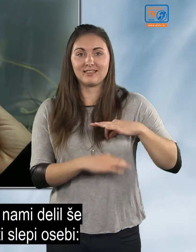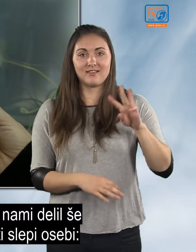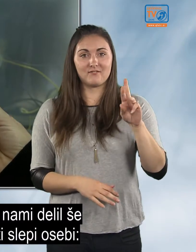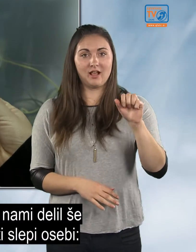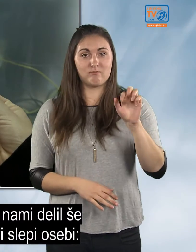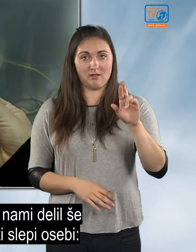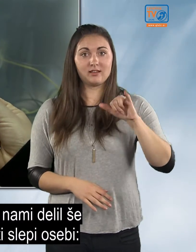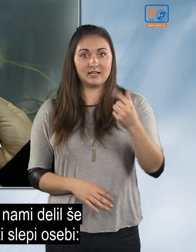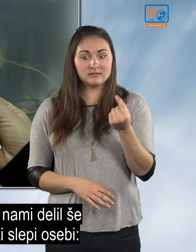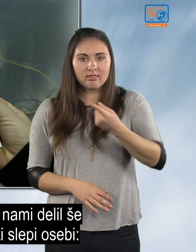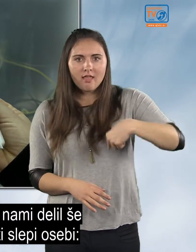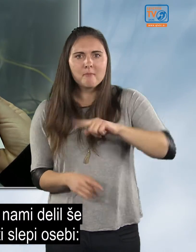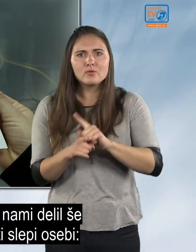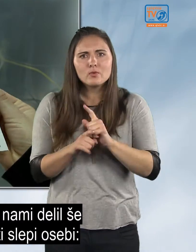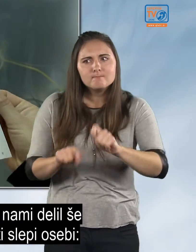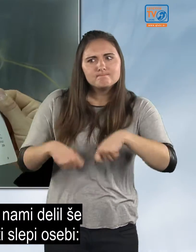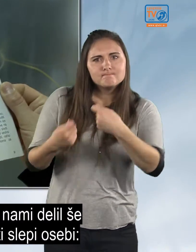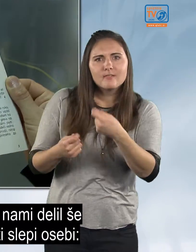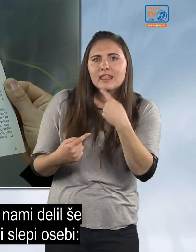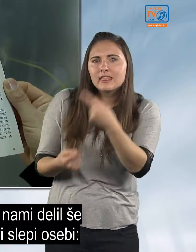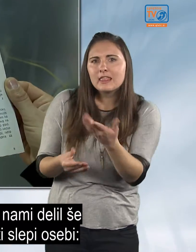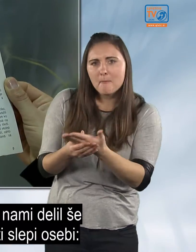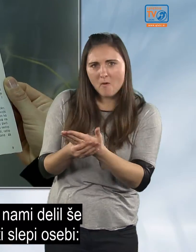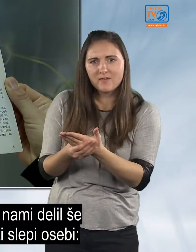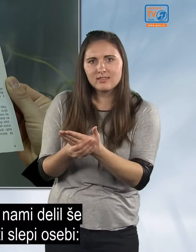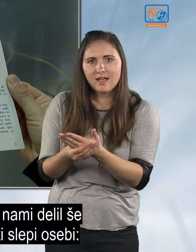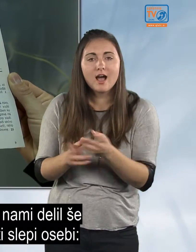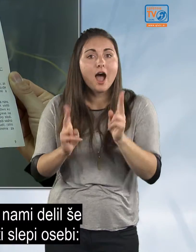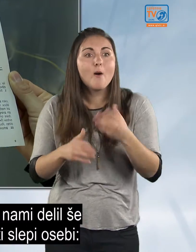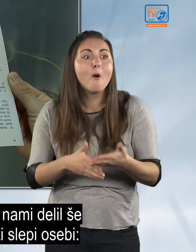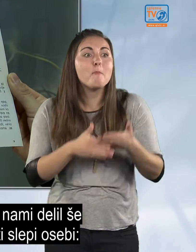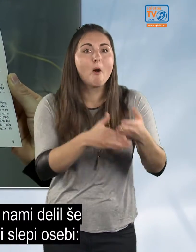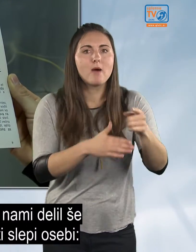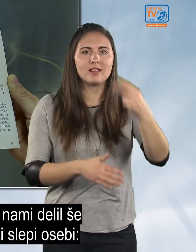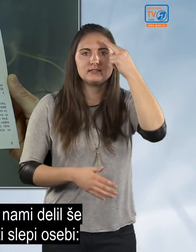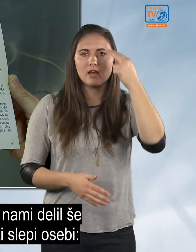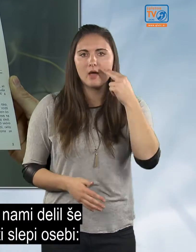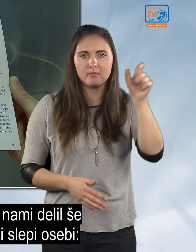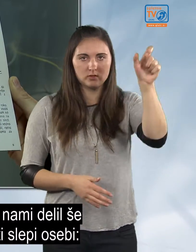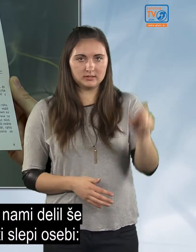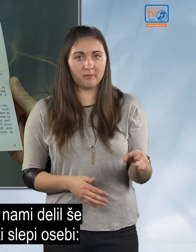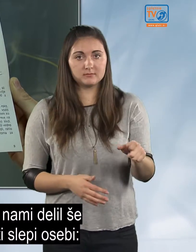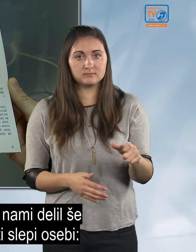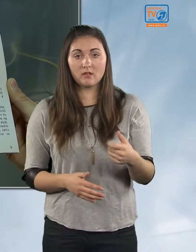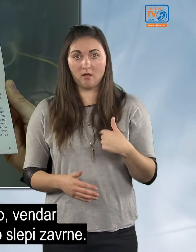Predsednik Vraber je z nami delil še napotek, kako pomagati slepi osebi.